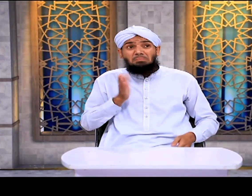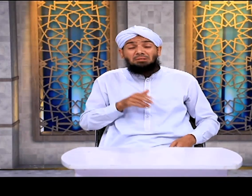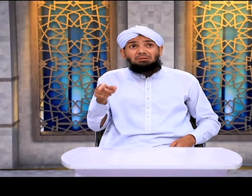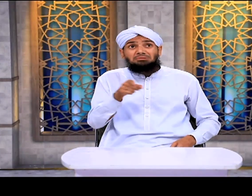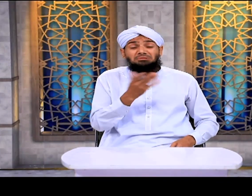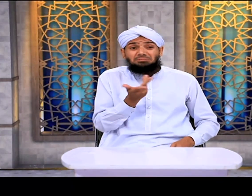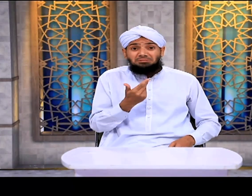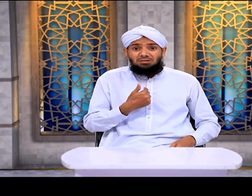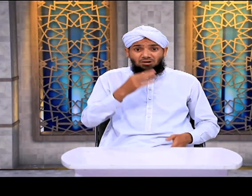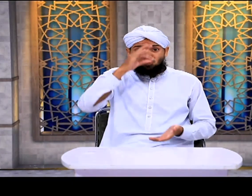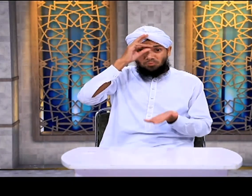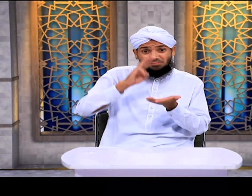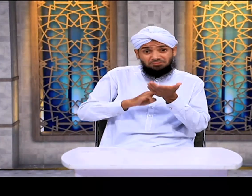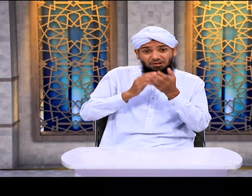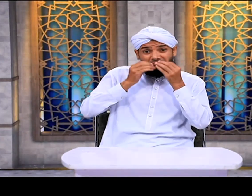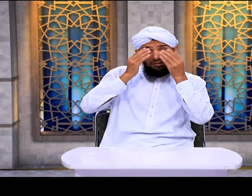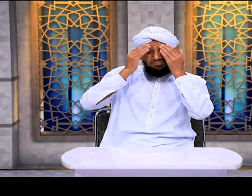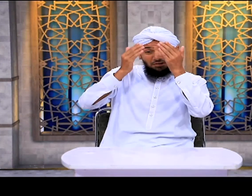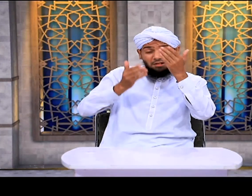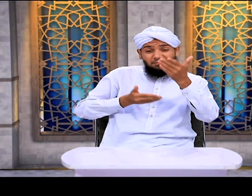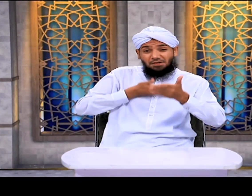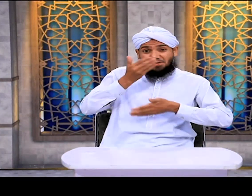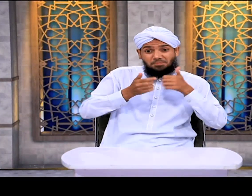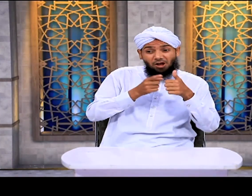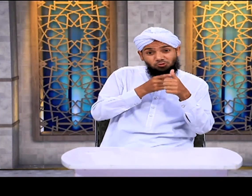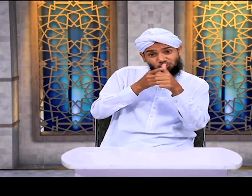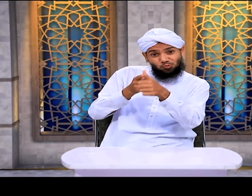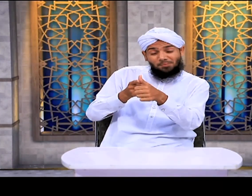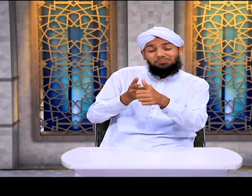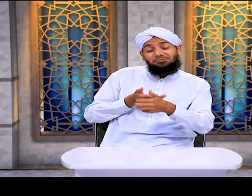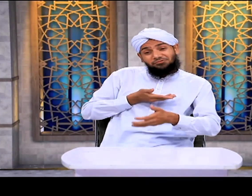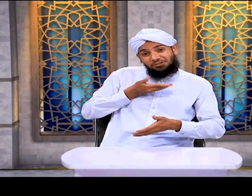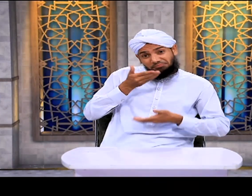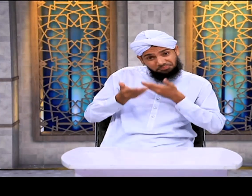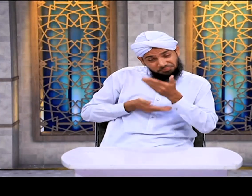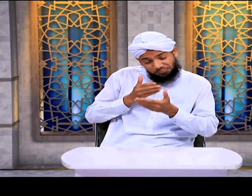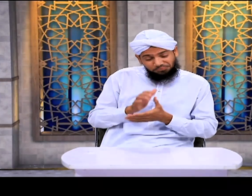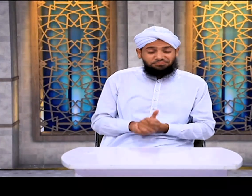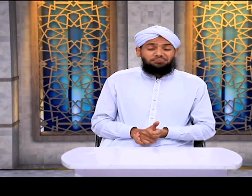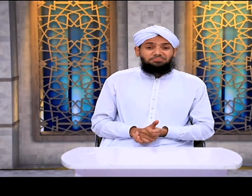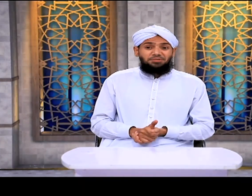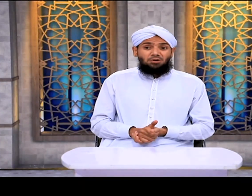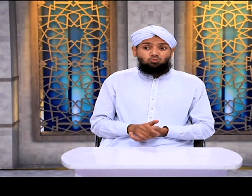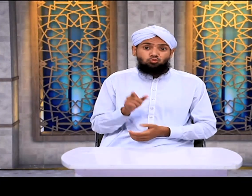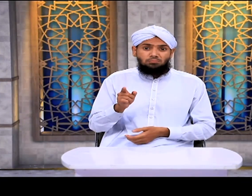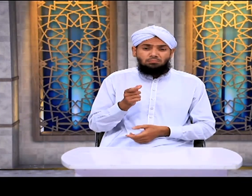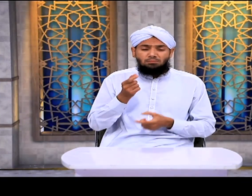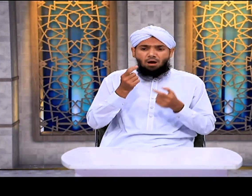ہوں؟ رسول رحمت شفیع امت صلی اللہ علیہ وآلہ وصحبہ وسلم نے فرمایا، اپنی آنکھوں